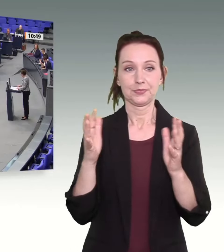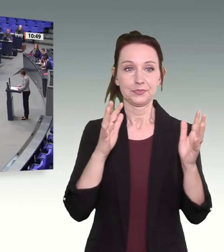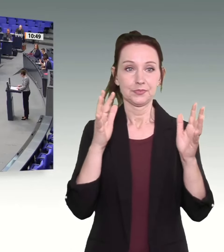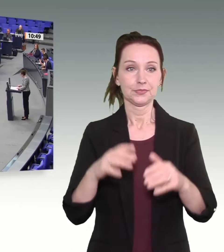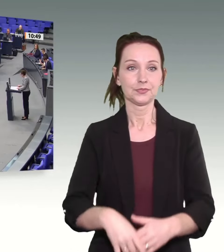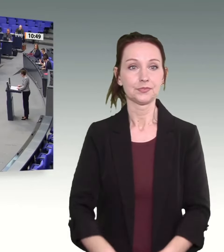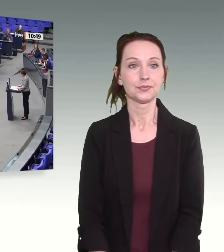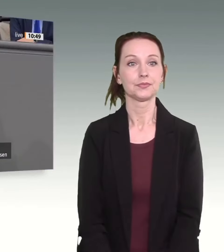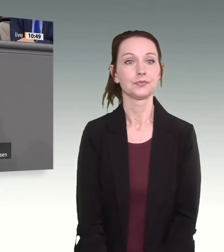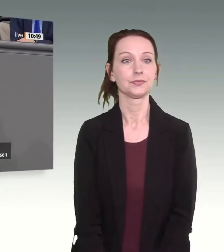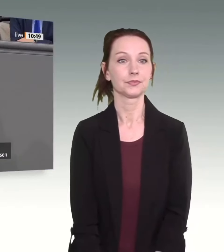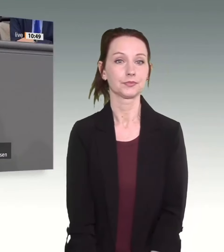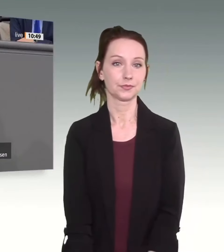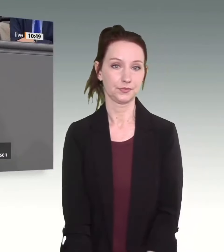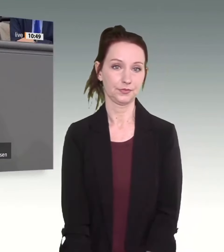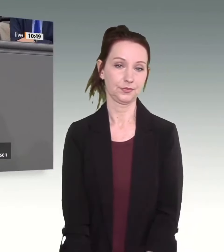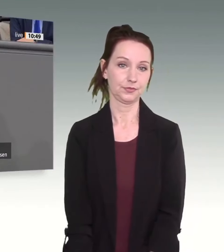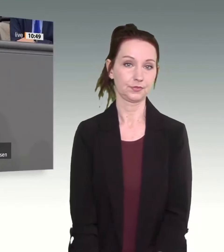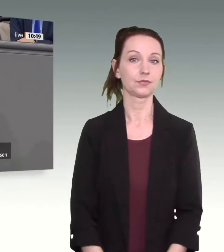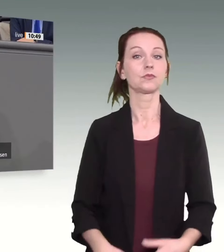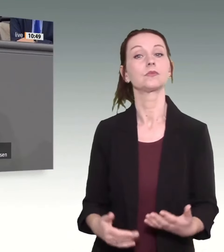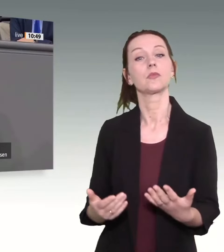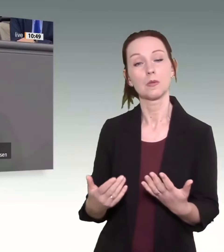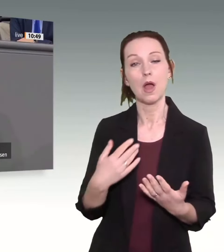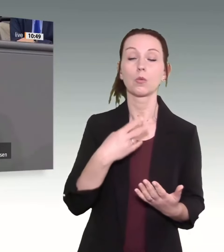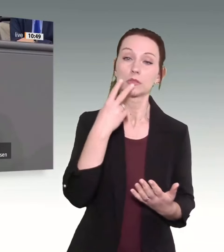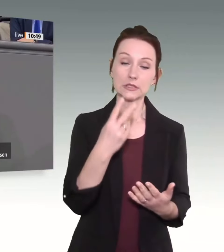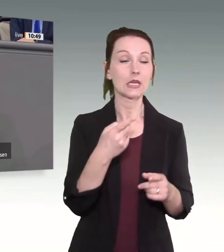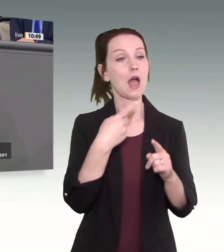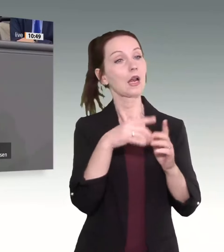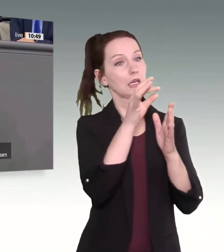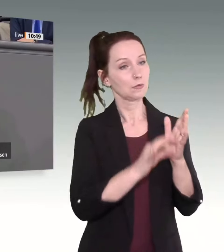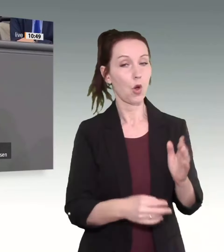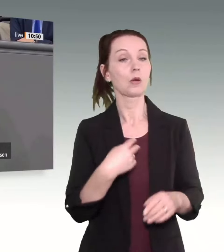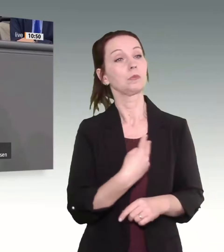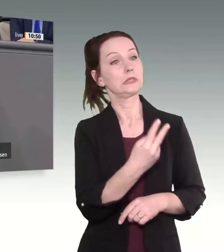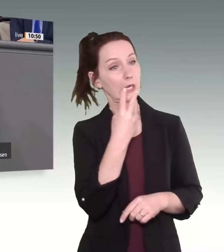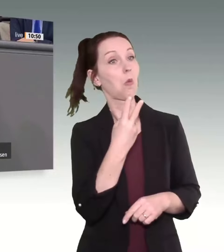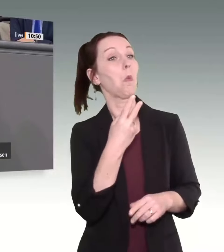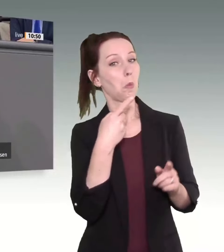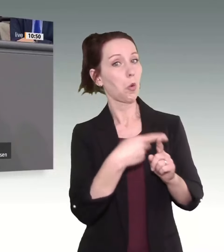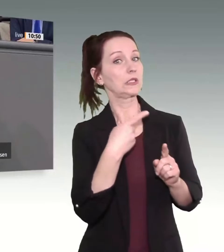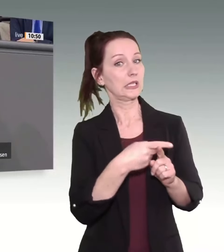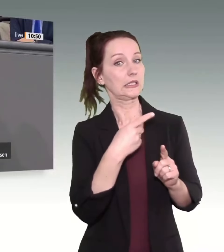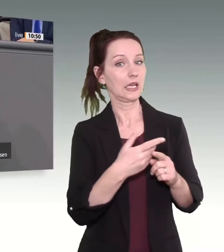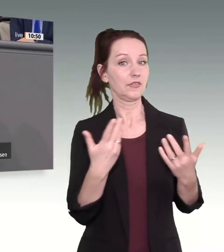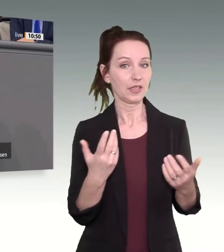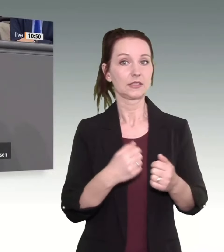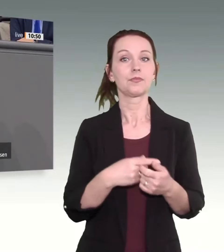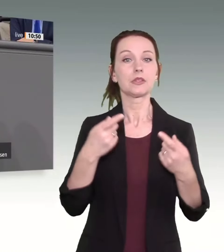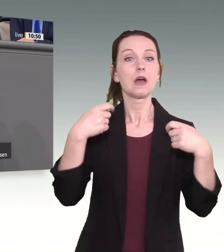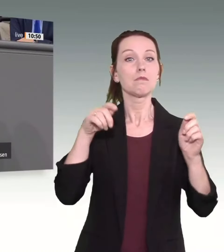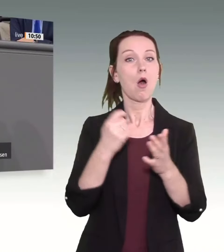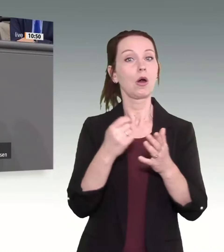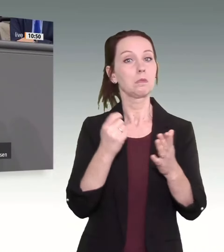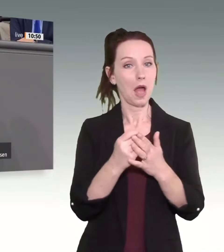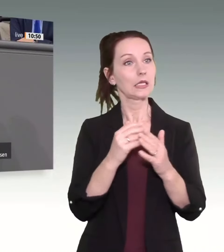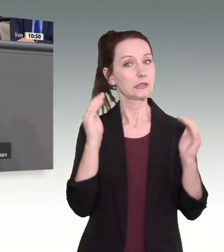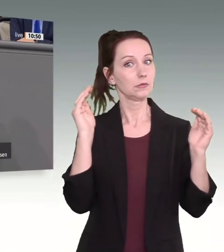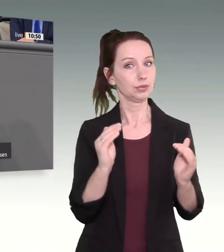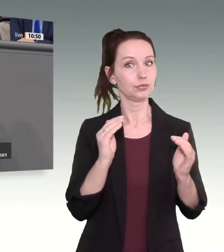Wir sehen gleichzeitig natürlich auch andere Punkte, die uns positiv stimmen. Die Baupreise gehen zurück, die Inflation geht zurück.